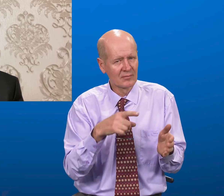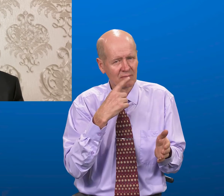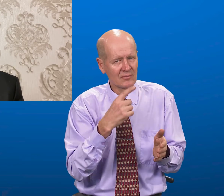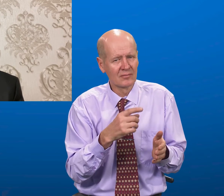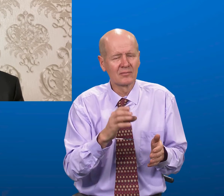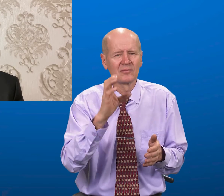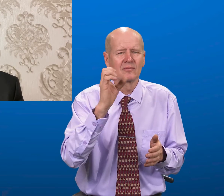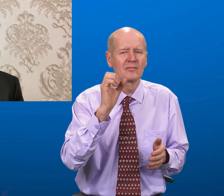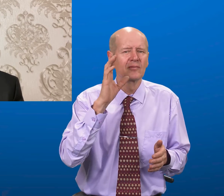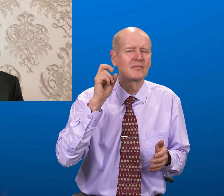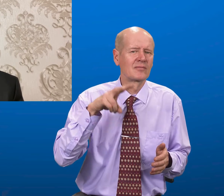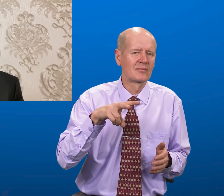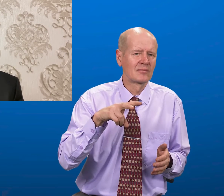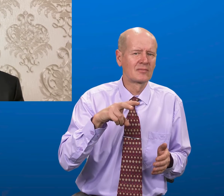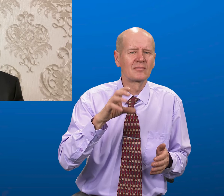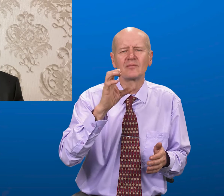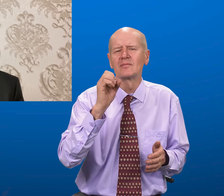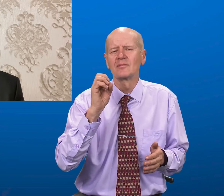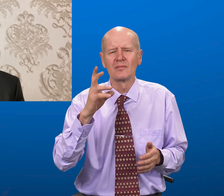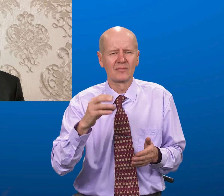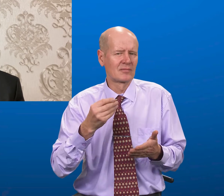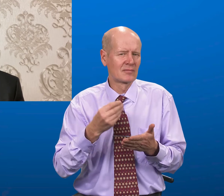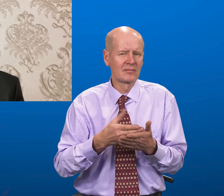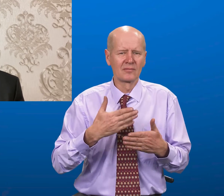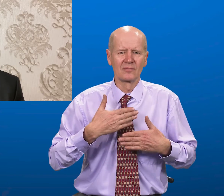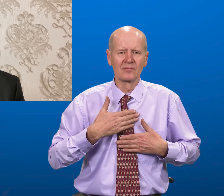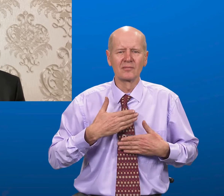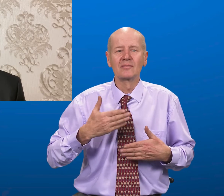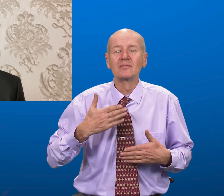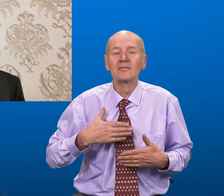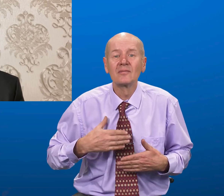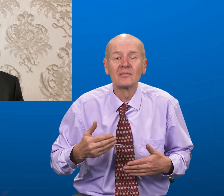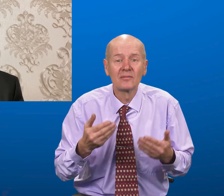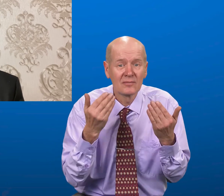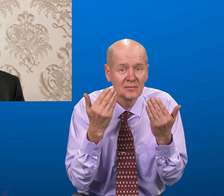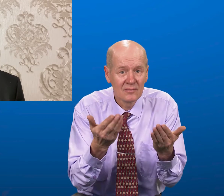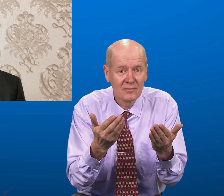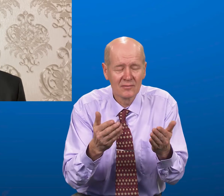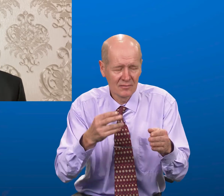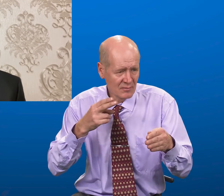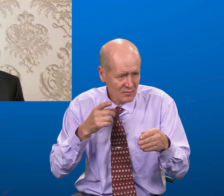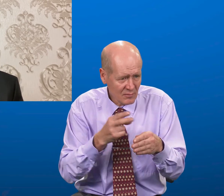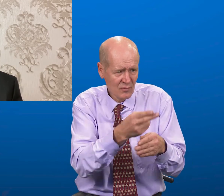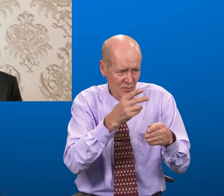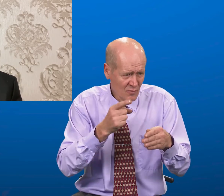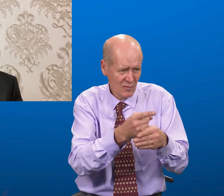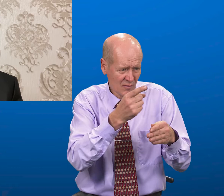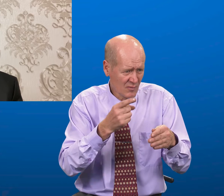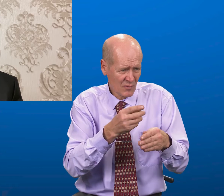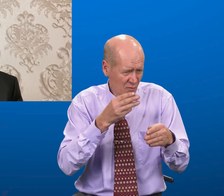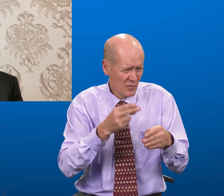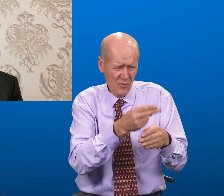Иисус и сказал: «Савл, Савл, дорогой мой, зачем ты гонишь